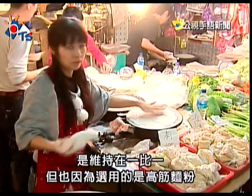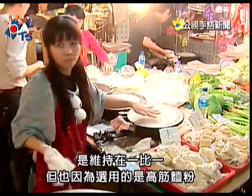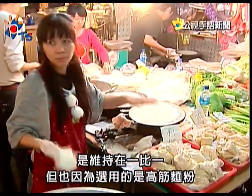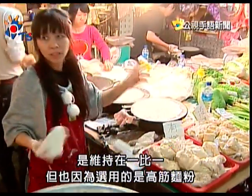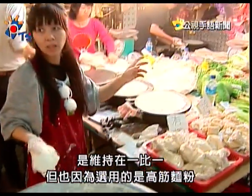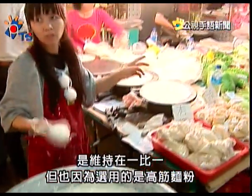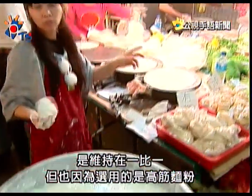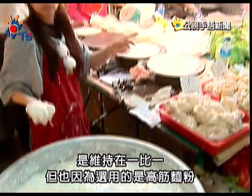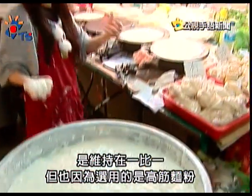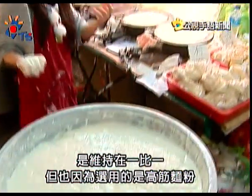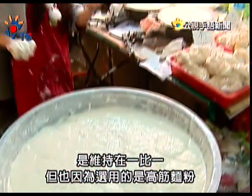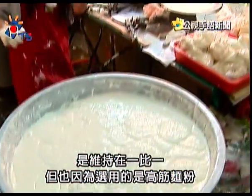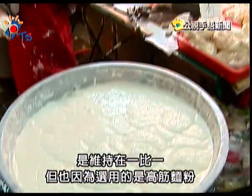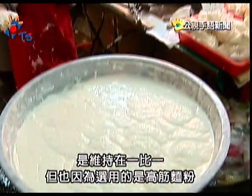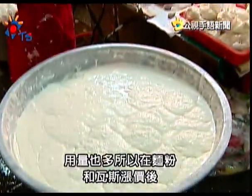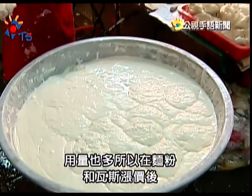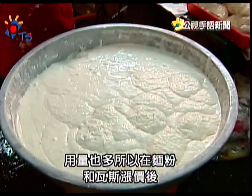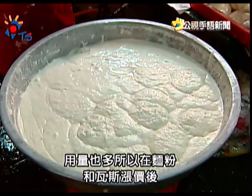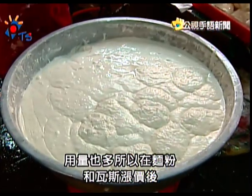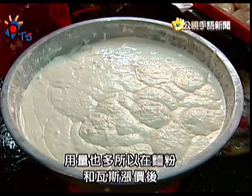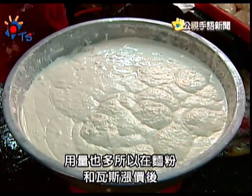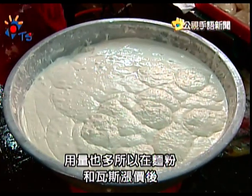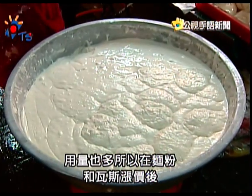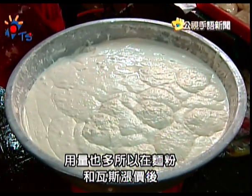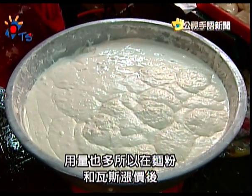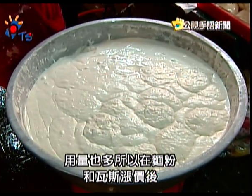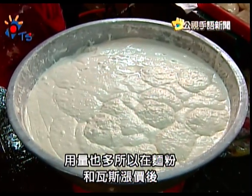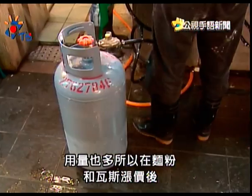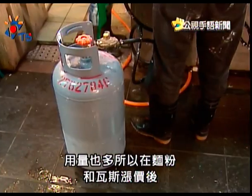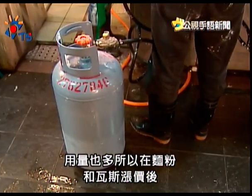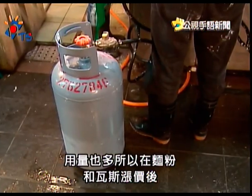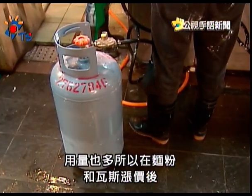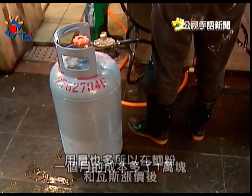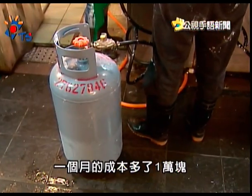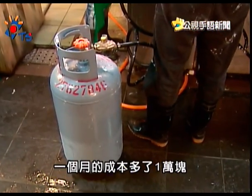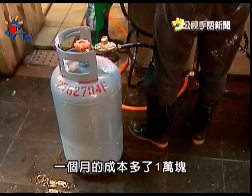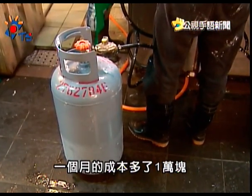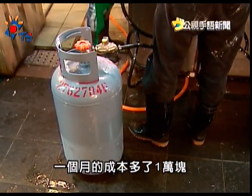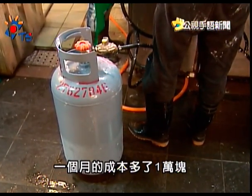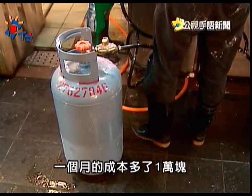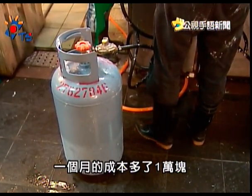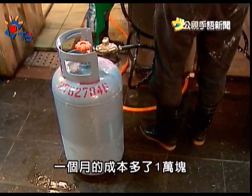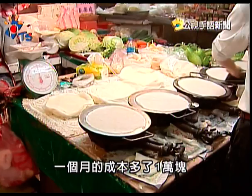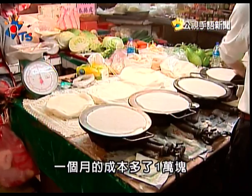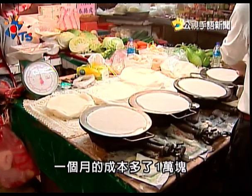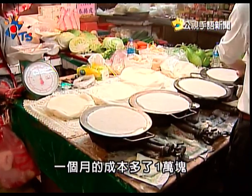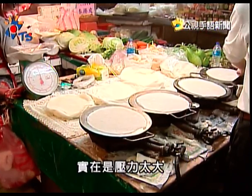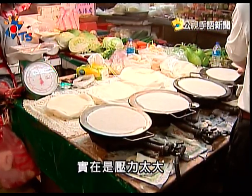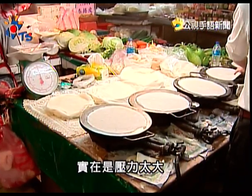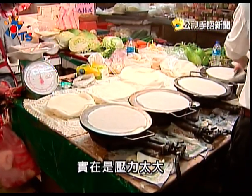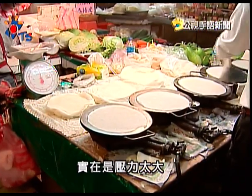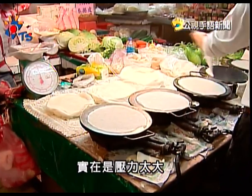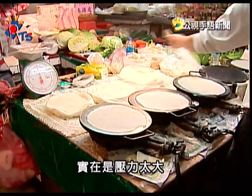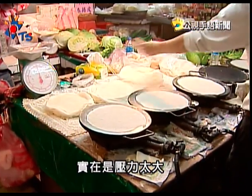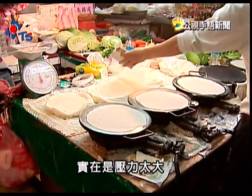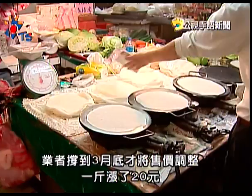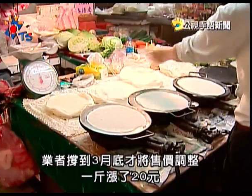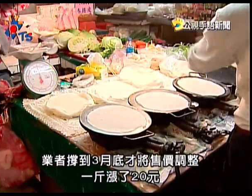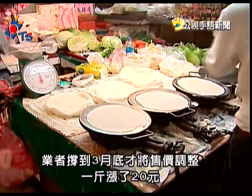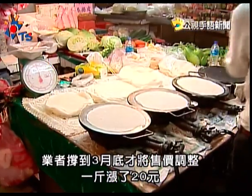用的是高筋面粉，用量也多，所以在面粉和瓦斯涨价后，一个月的成本多了10000块，实在是压力太大。业者撑到